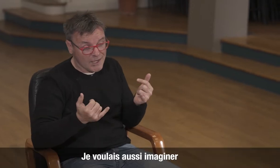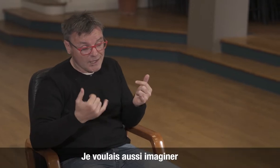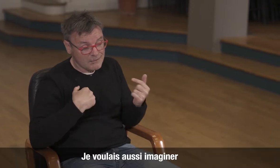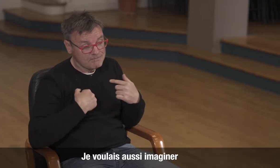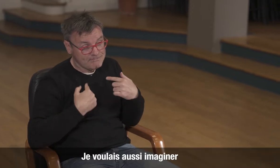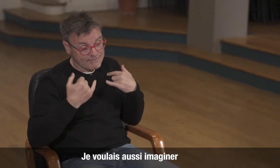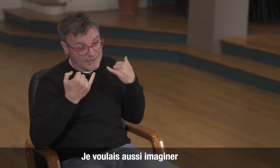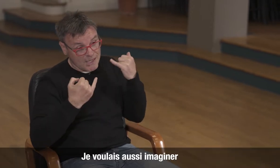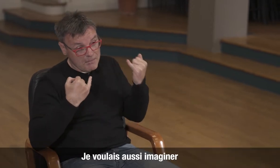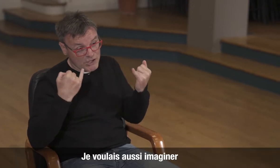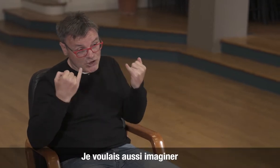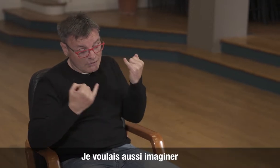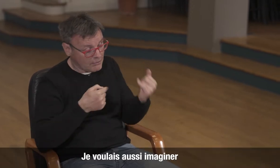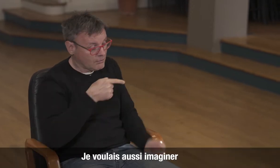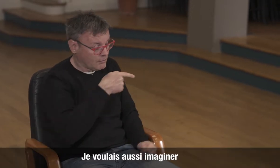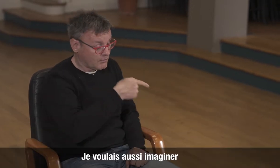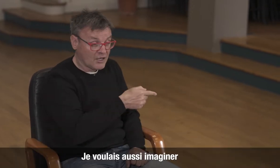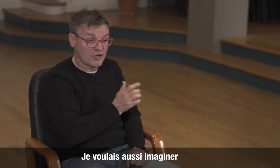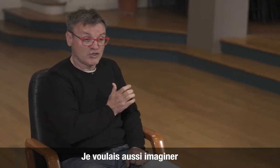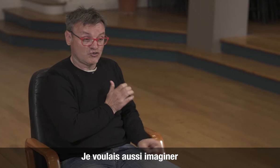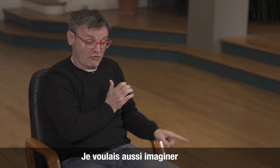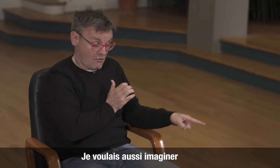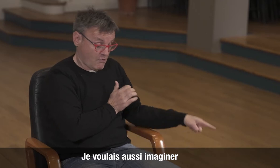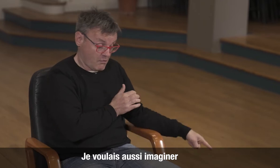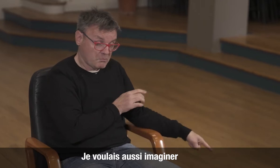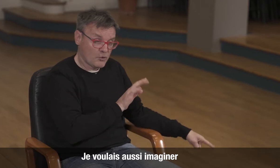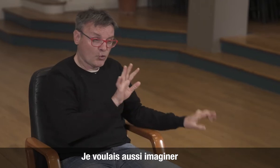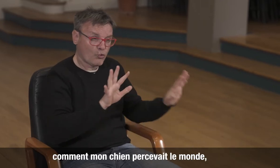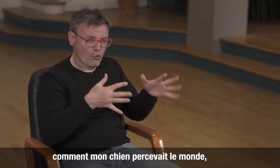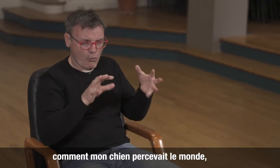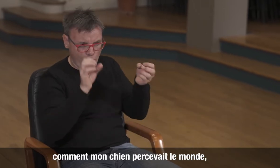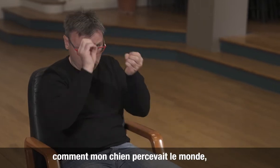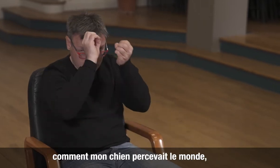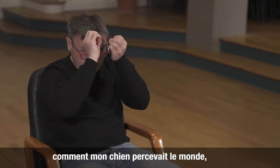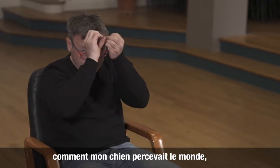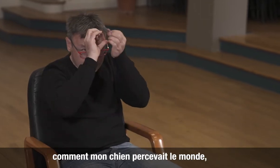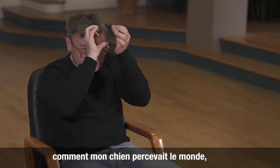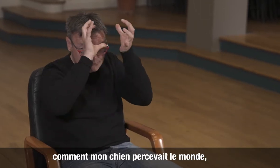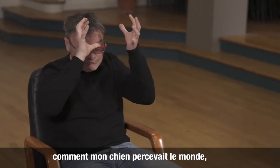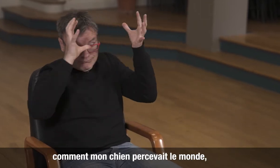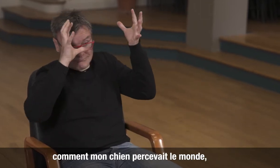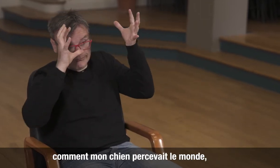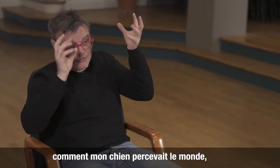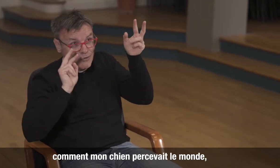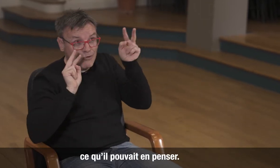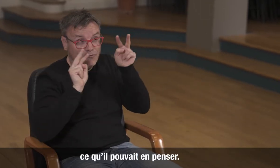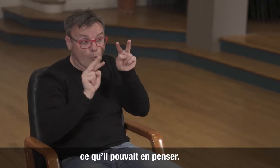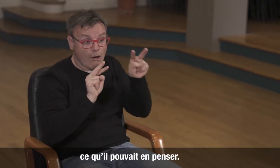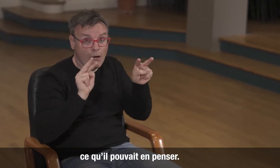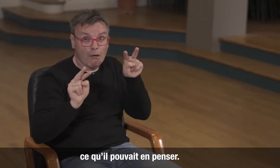Et puis, je voulais aussi imaginer comment mon chien percevait le monde et ce qu pouvait en